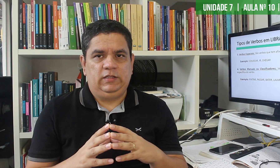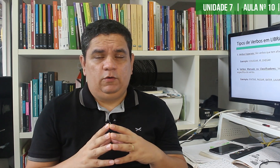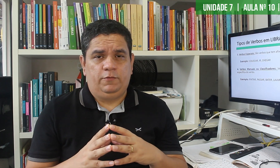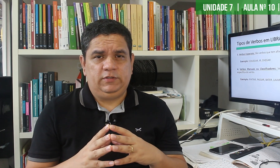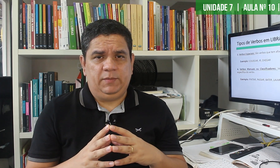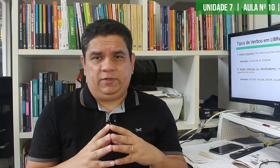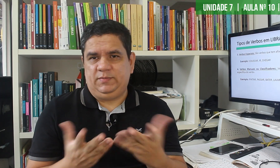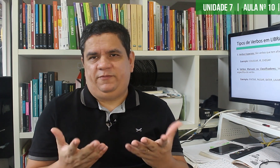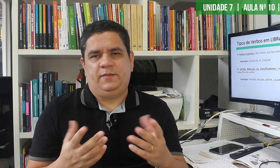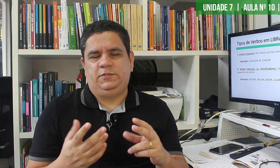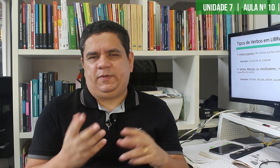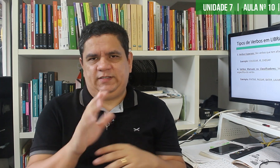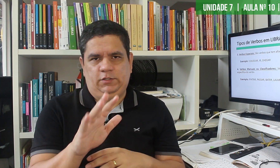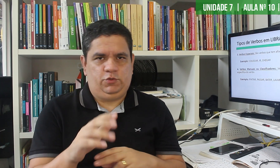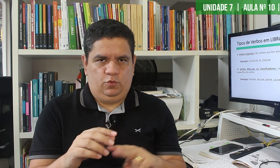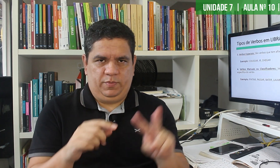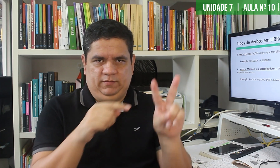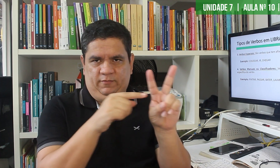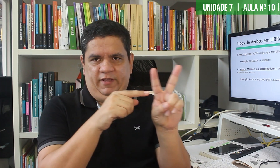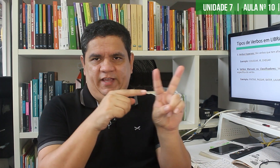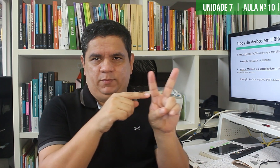Então eu vou ter, por exemplo, verbos